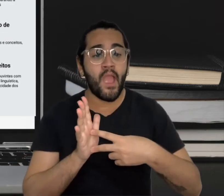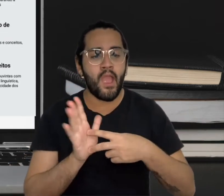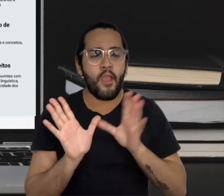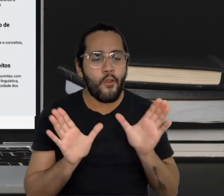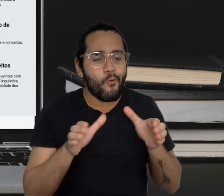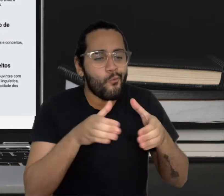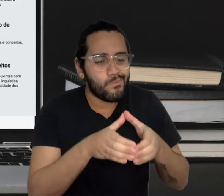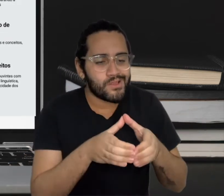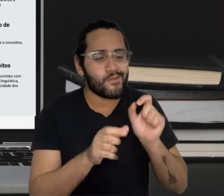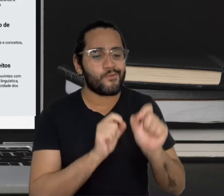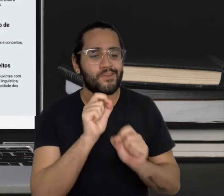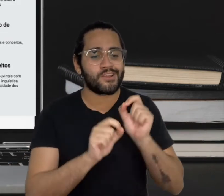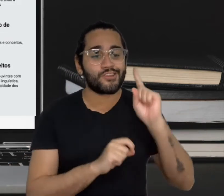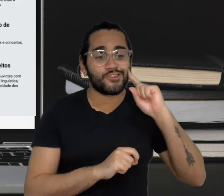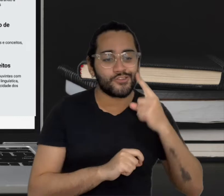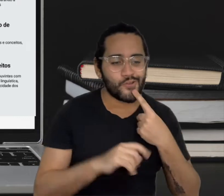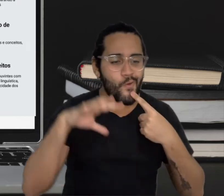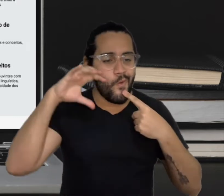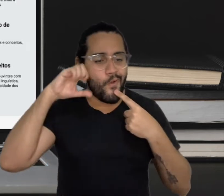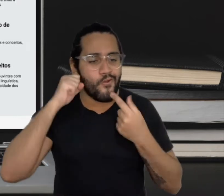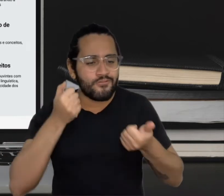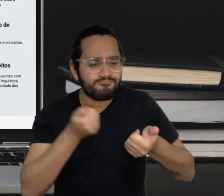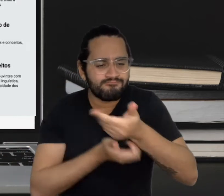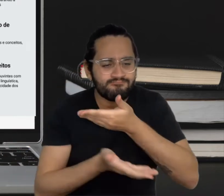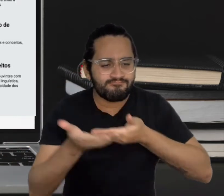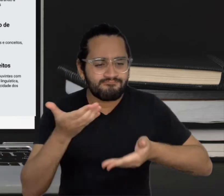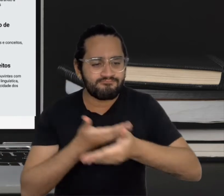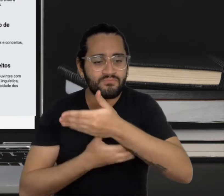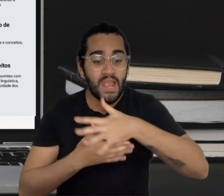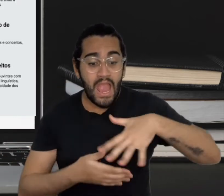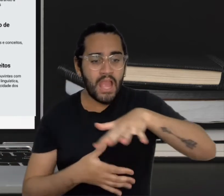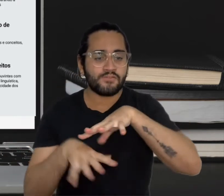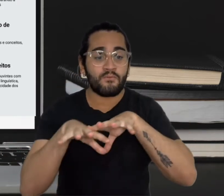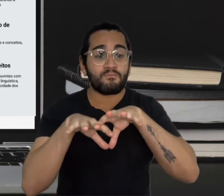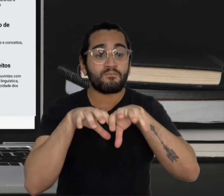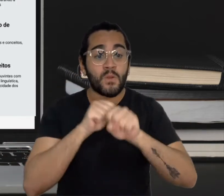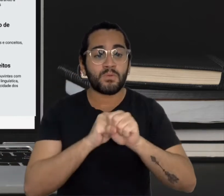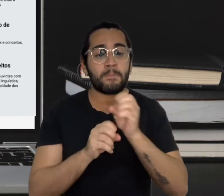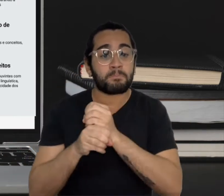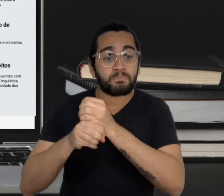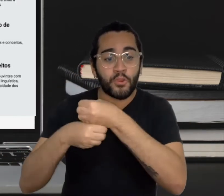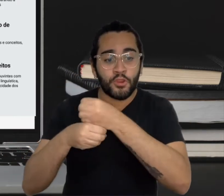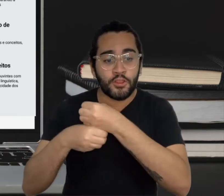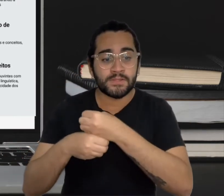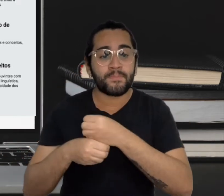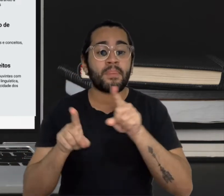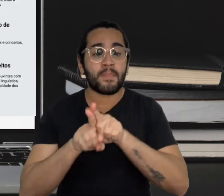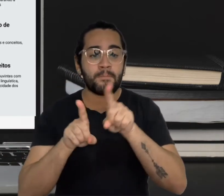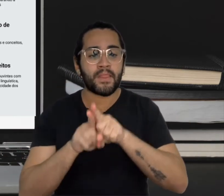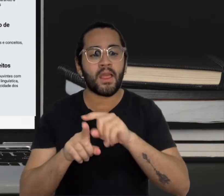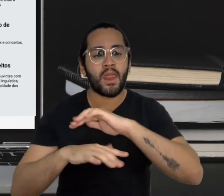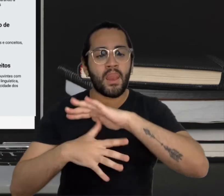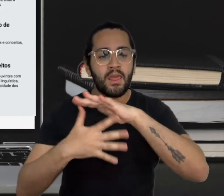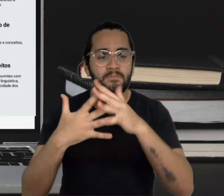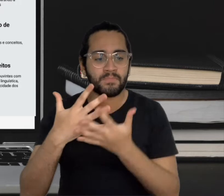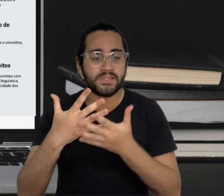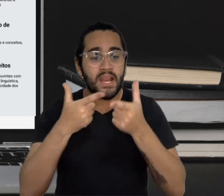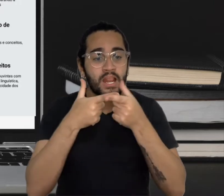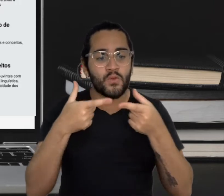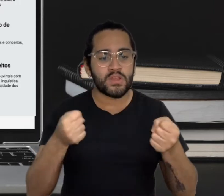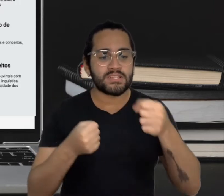Sueli. A terceira etapa foi a criação de conceitos feitos por membros surdos e ouvintes que interagiam com formação